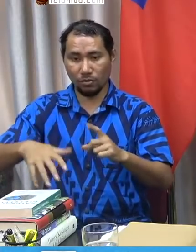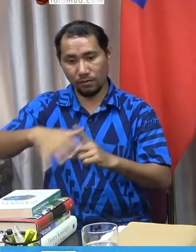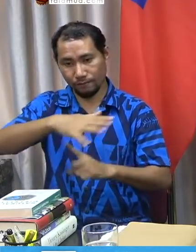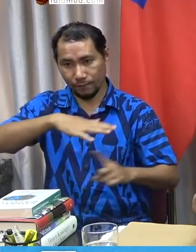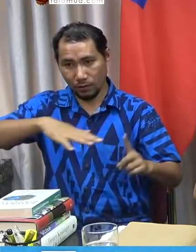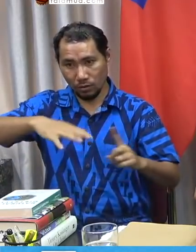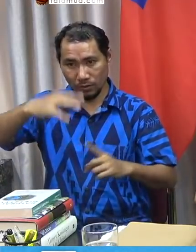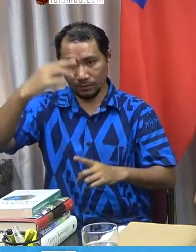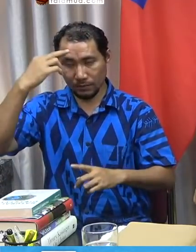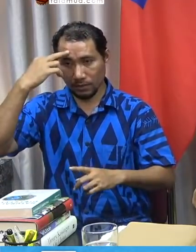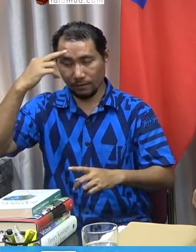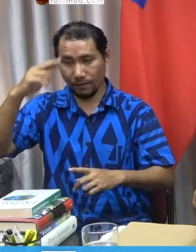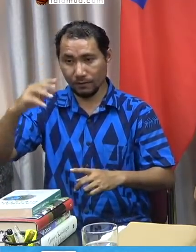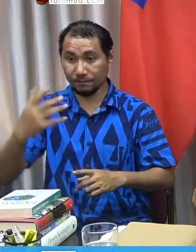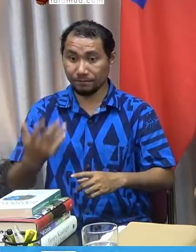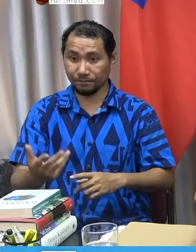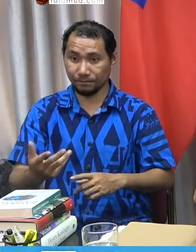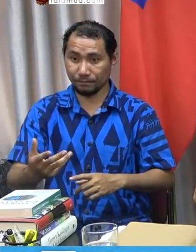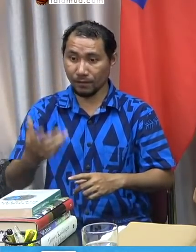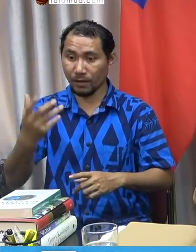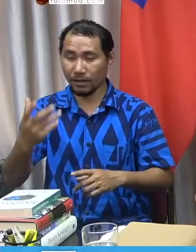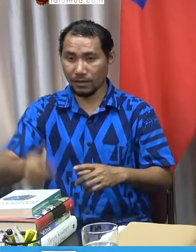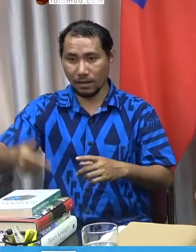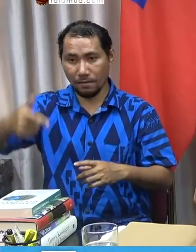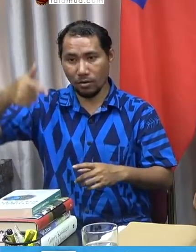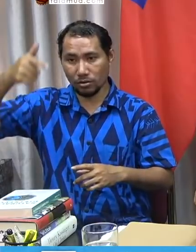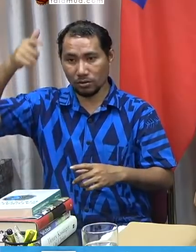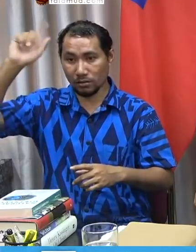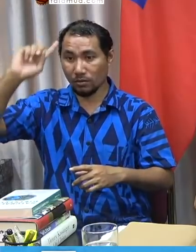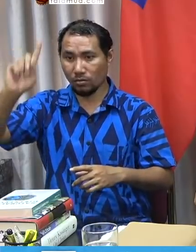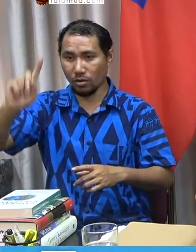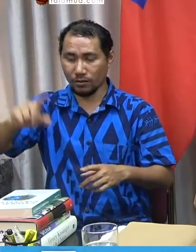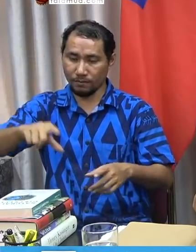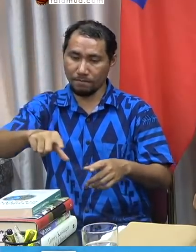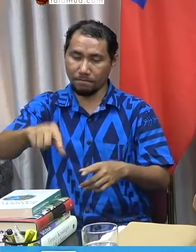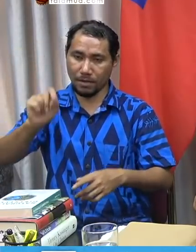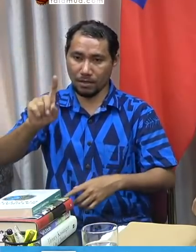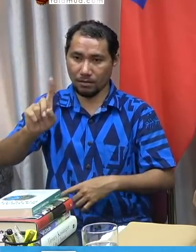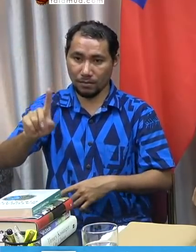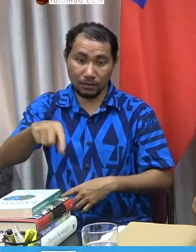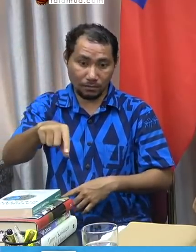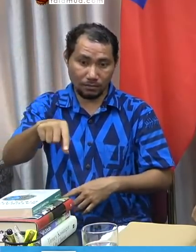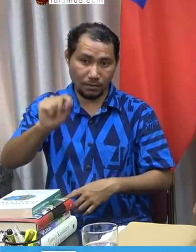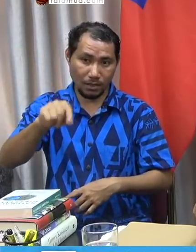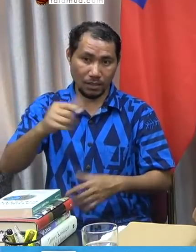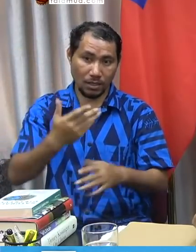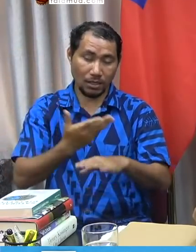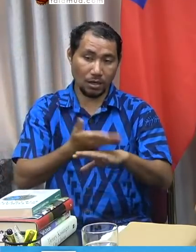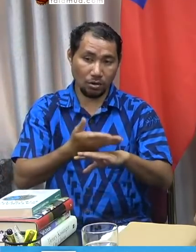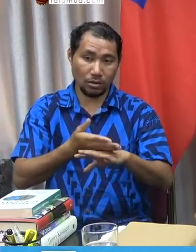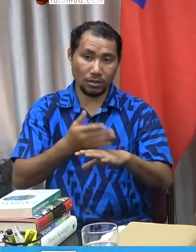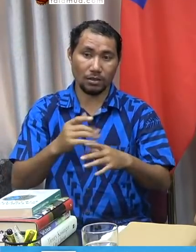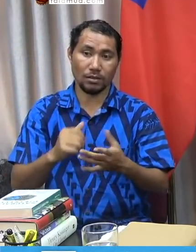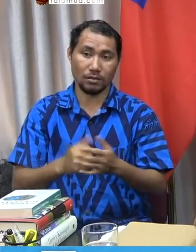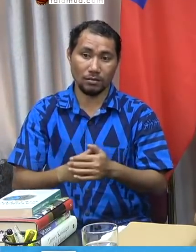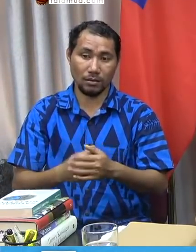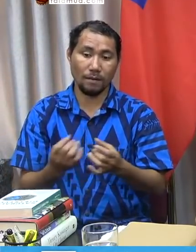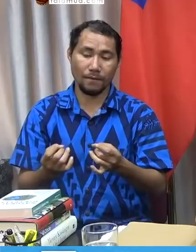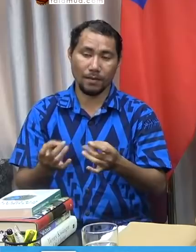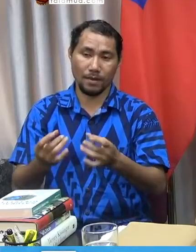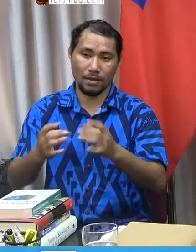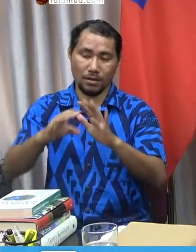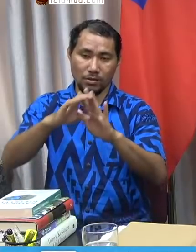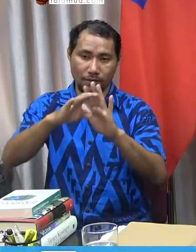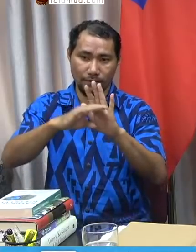mai o le aiai ia le pule tofi ai ae tofi i luga o tapenaga o se tulafono